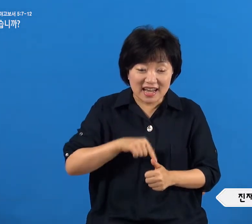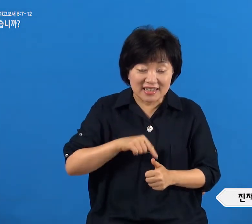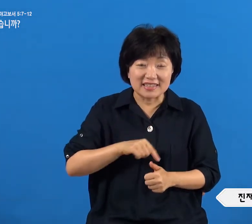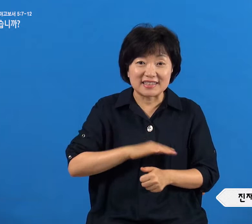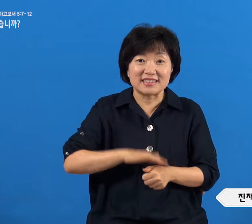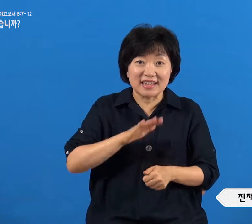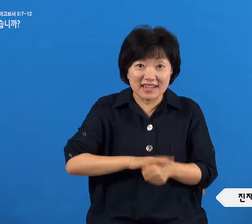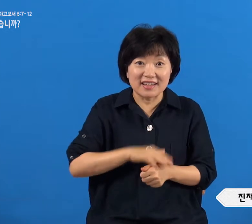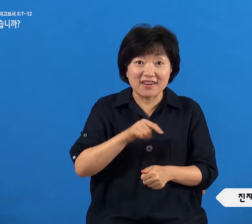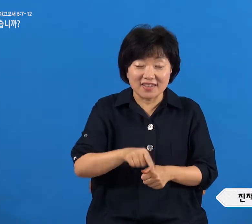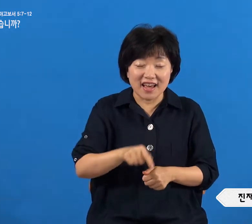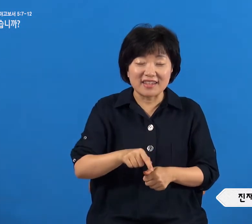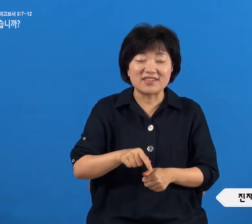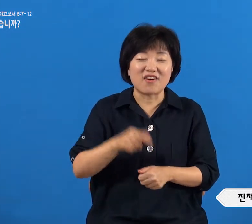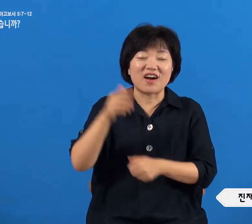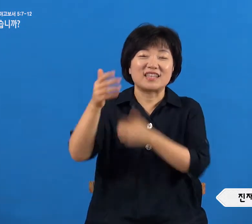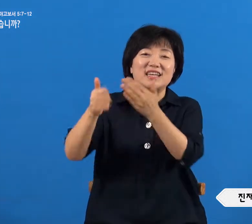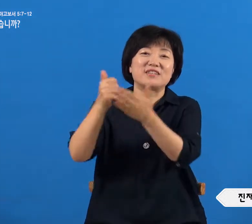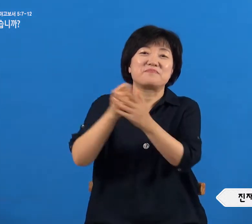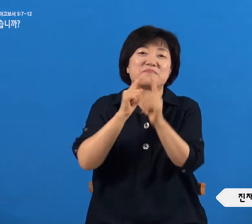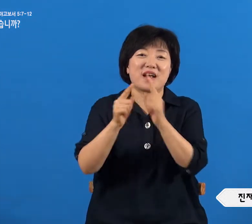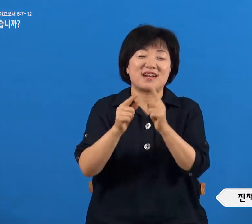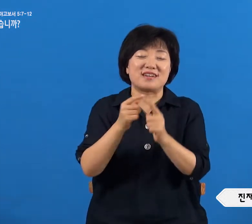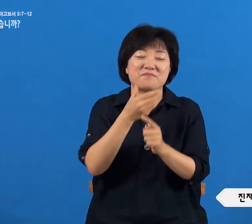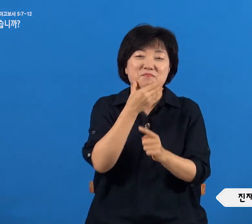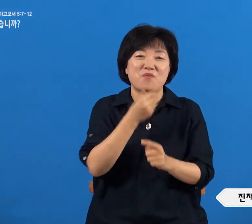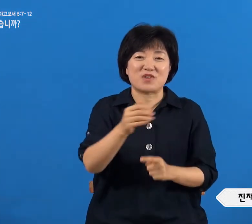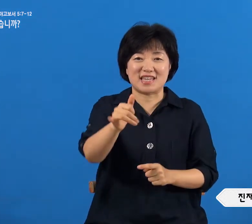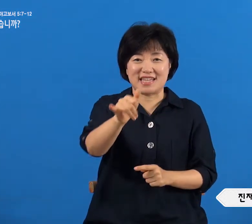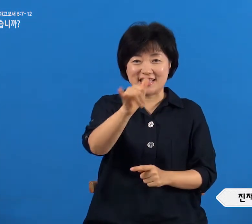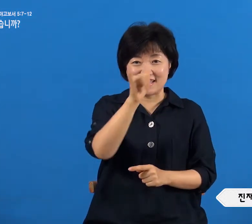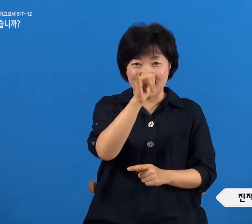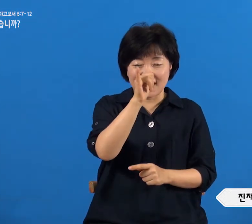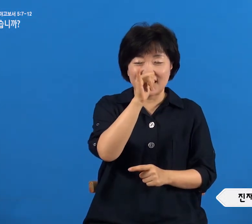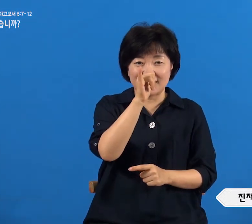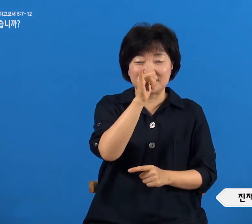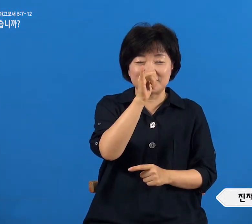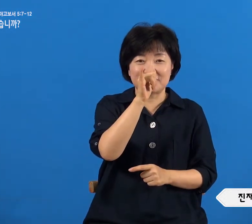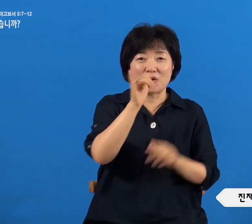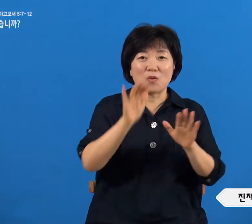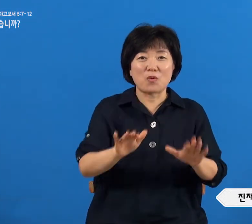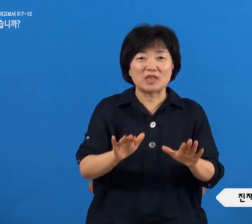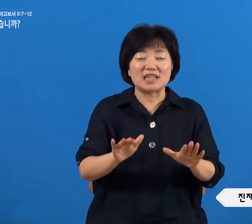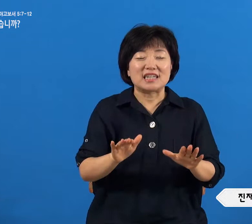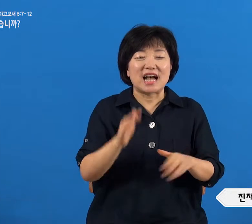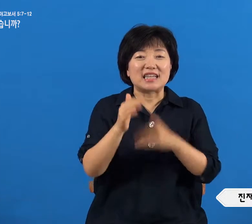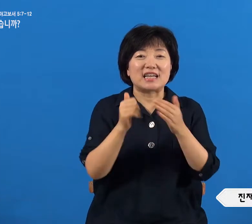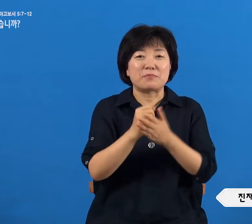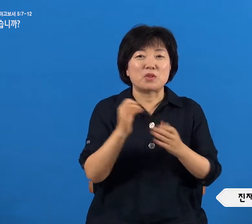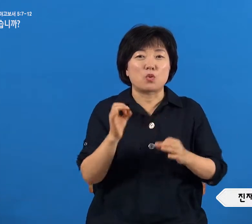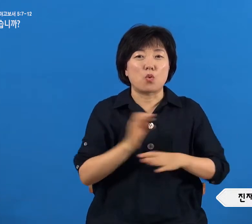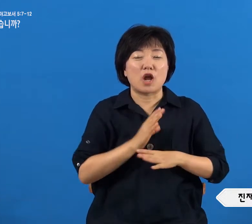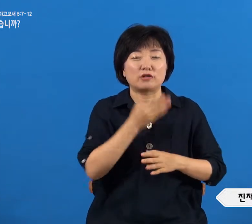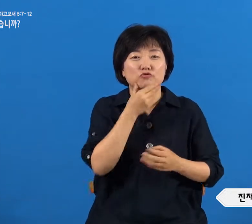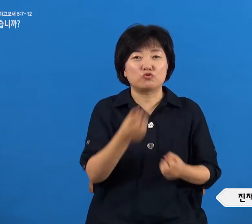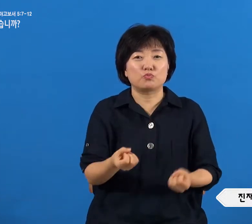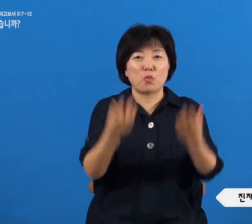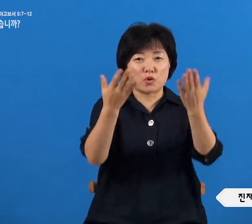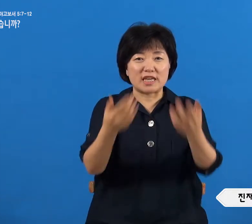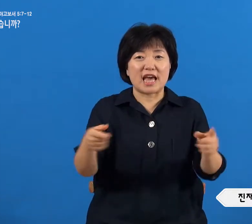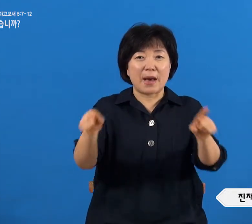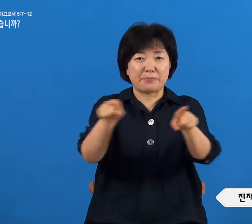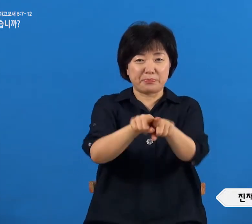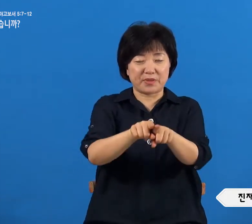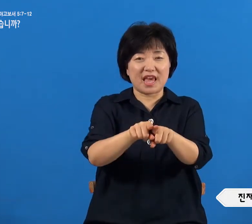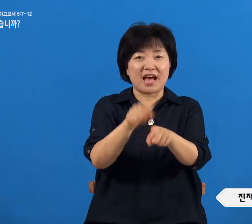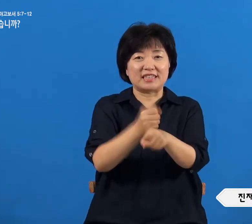말씀합니다. 인내하는 자가 복이 있나니. 오늘 하나님의 놀라운 축복이 함께